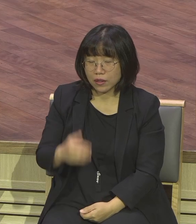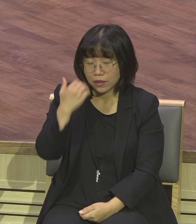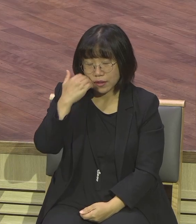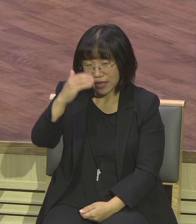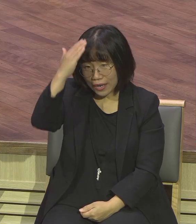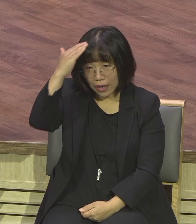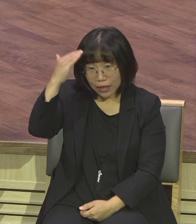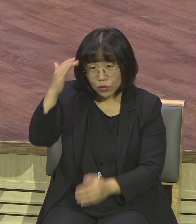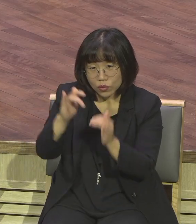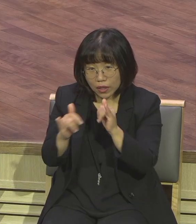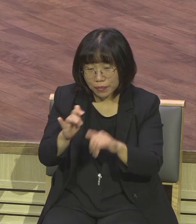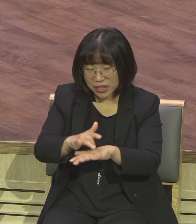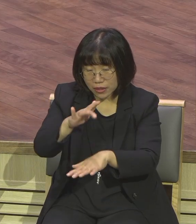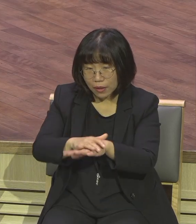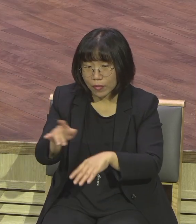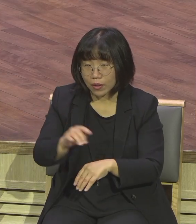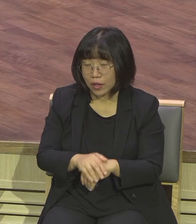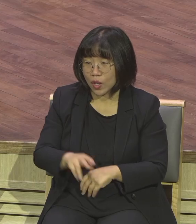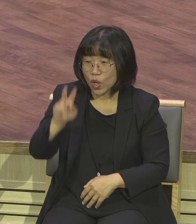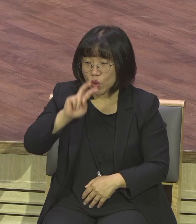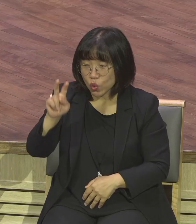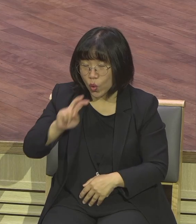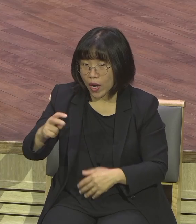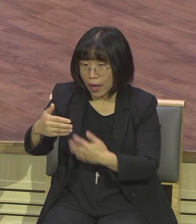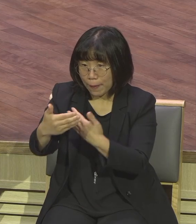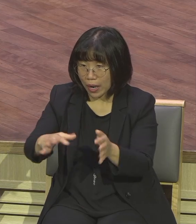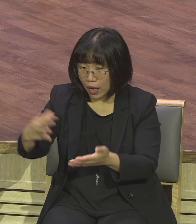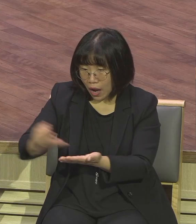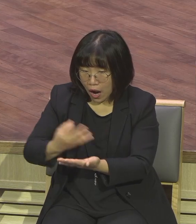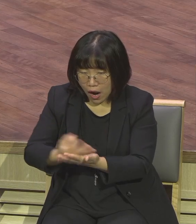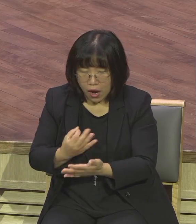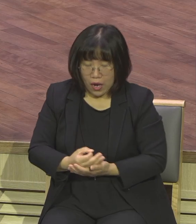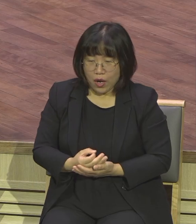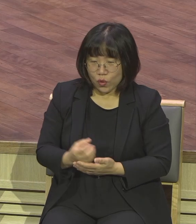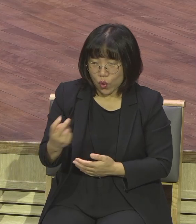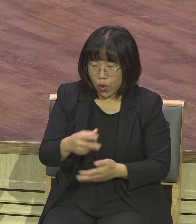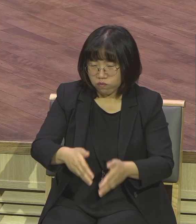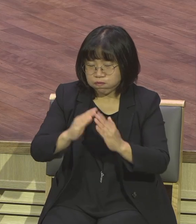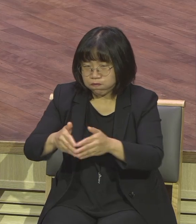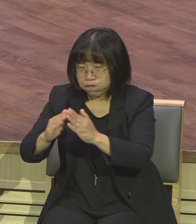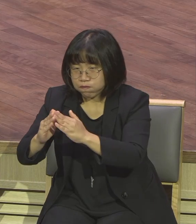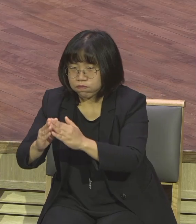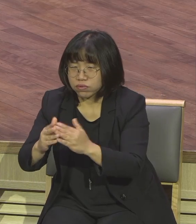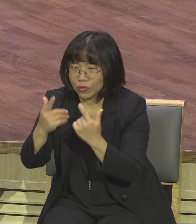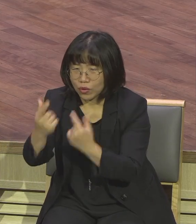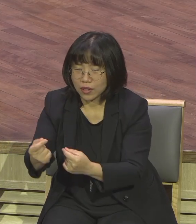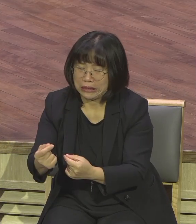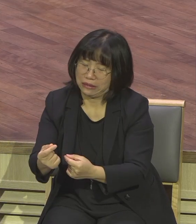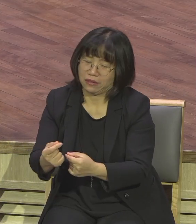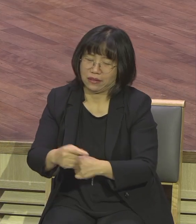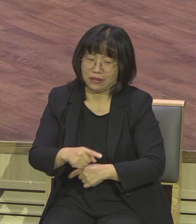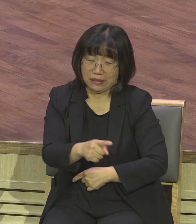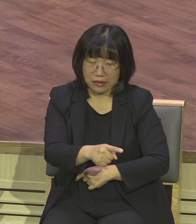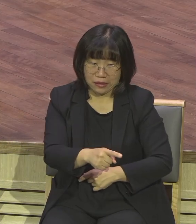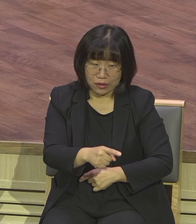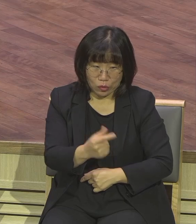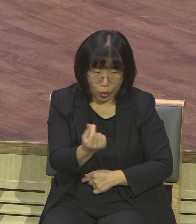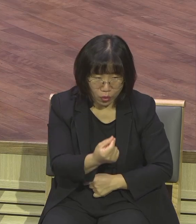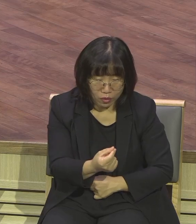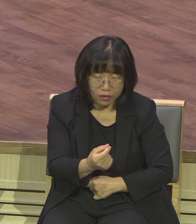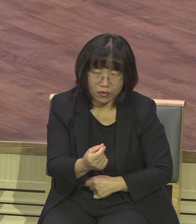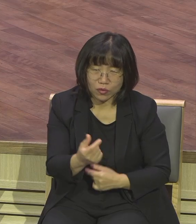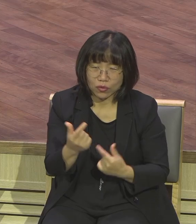노래 확 같이 다 망하고. 뭐 잘 된다면 와, 만들 같이 망하고. 따라서